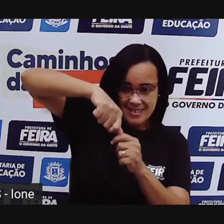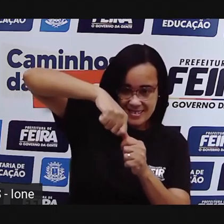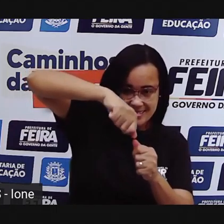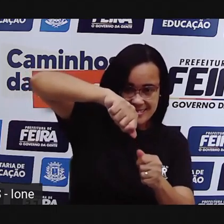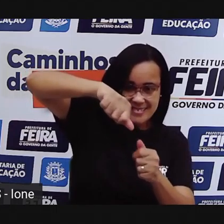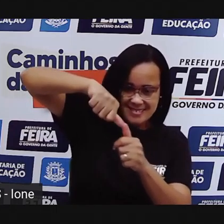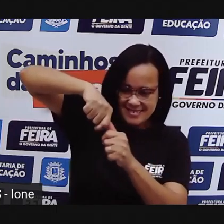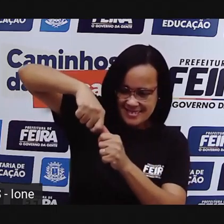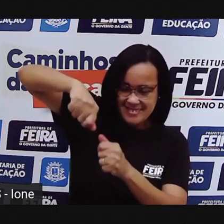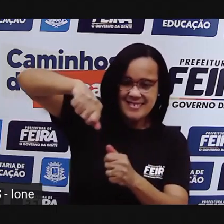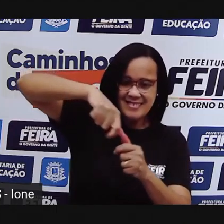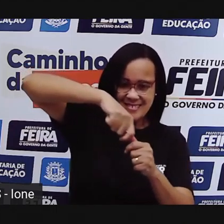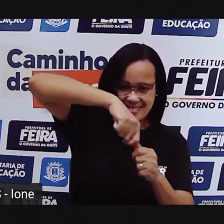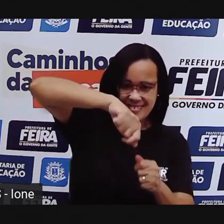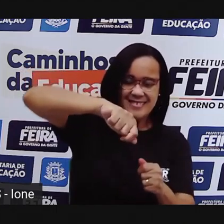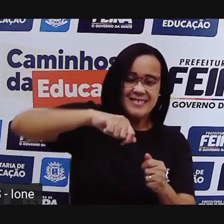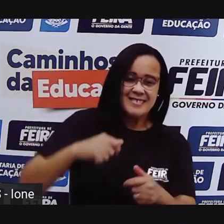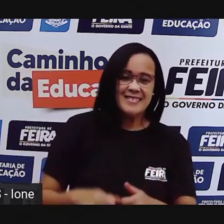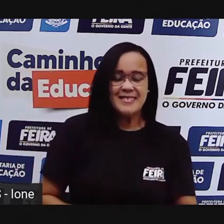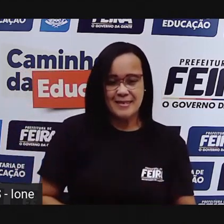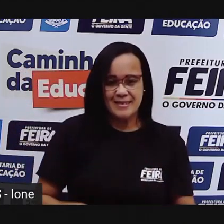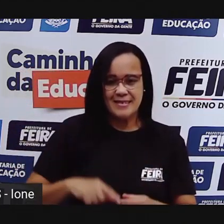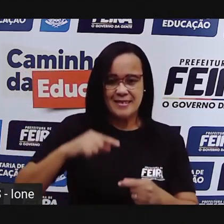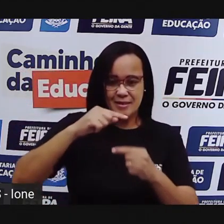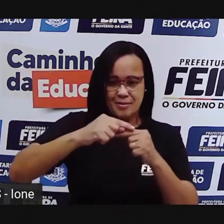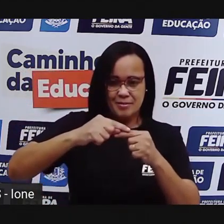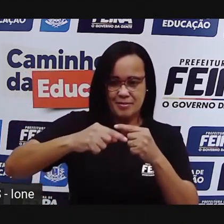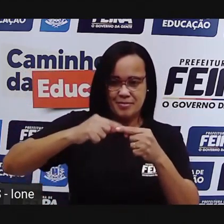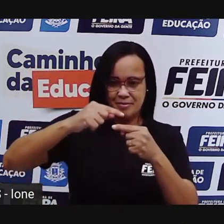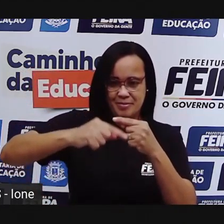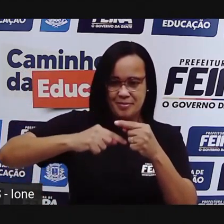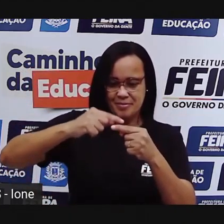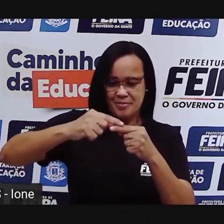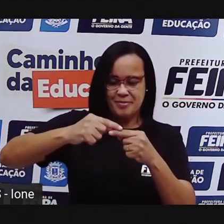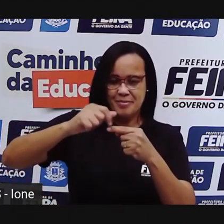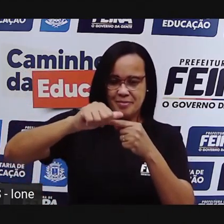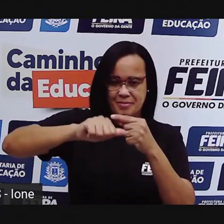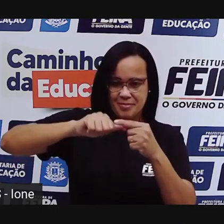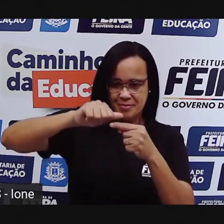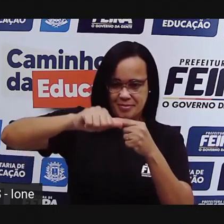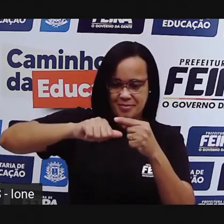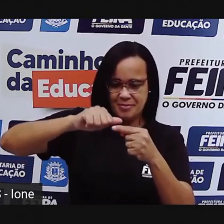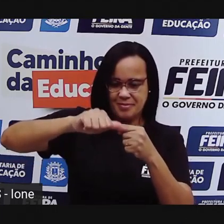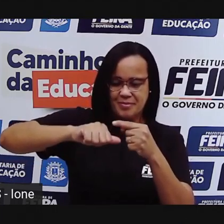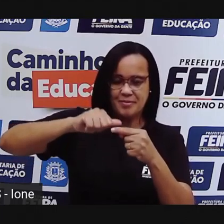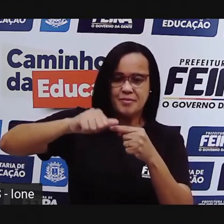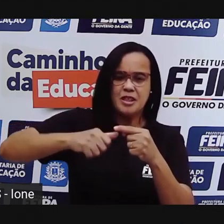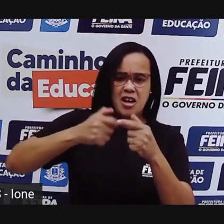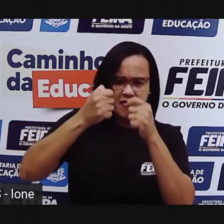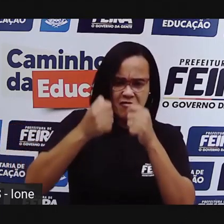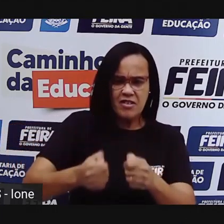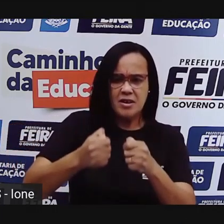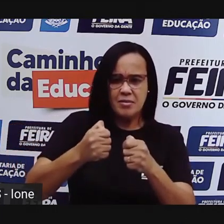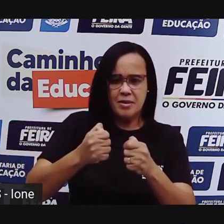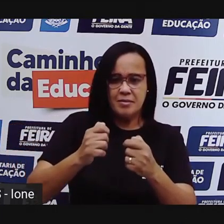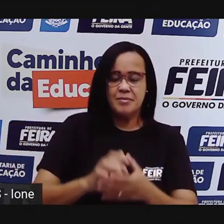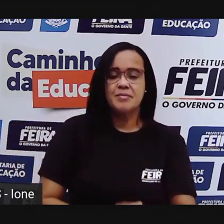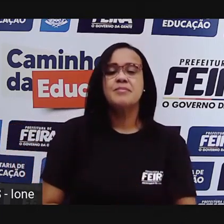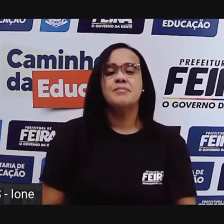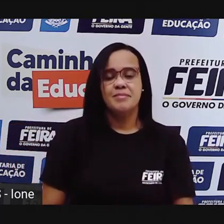E essa fita a gente vai prender, a gente vai enrolando ela toda no nosso balangandã. Bem firme, tá,